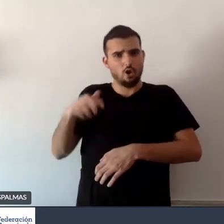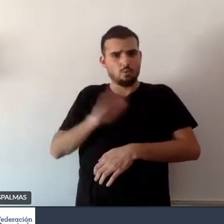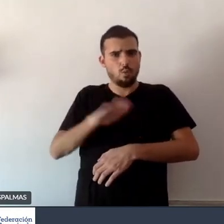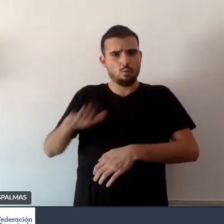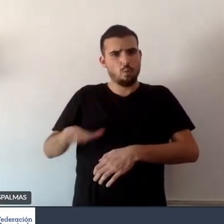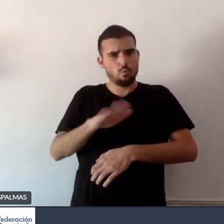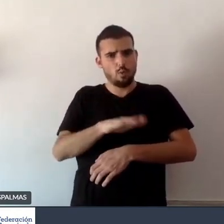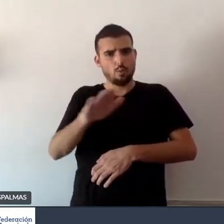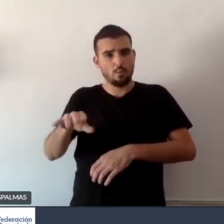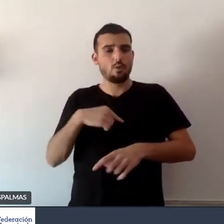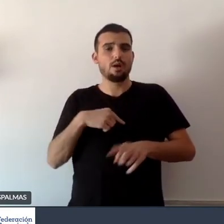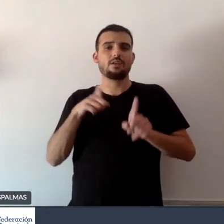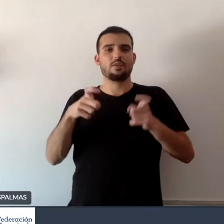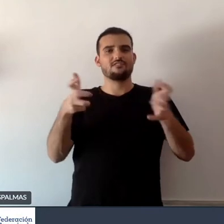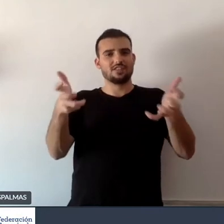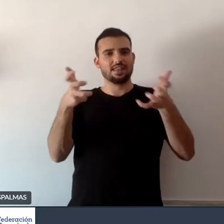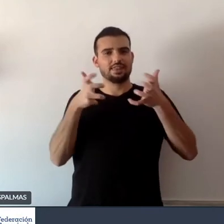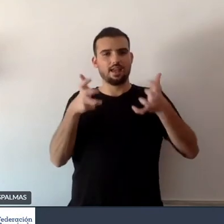buscar ventajas ahí.